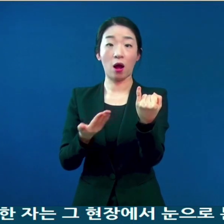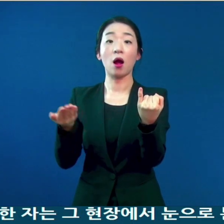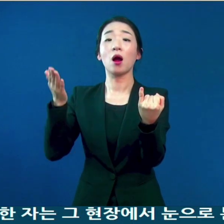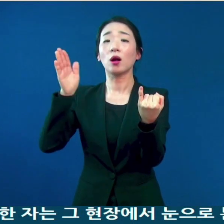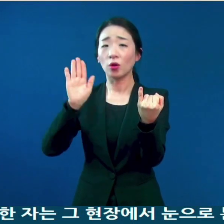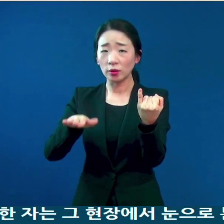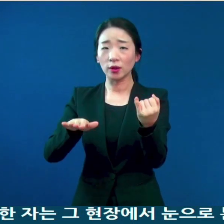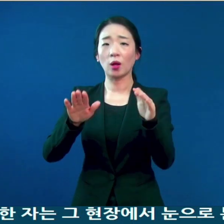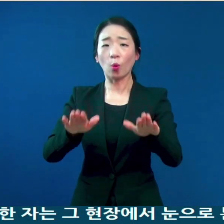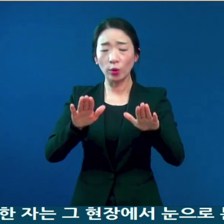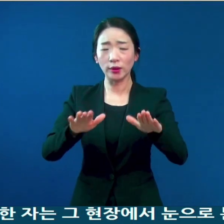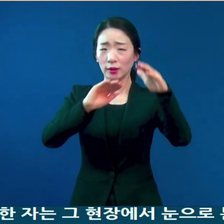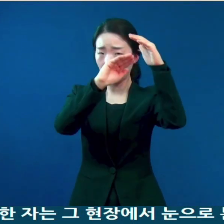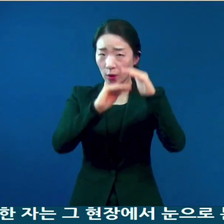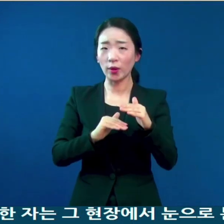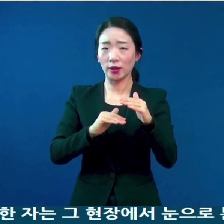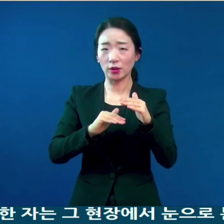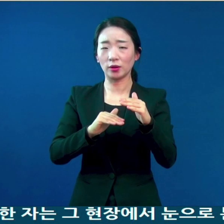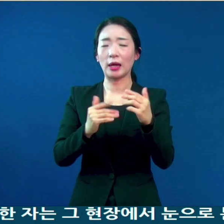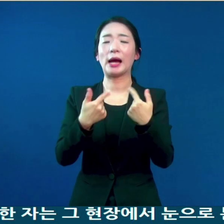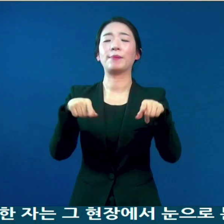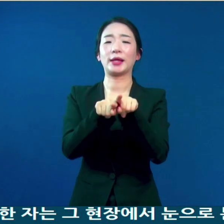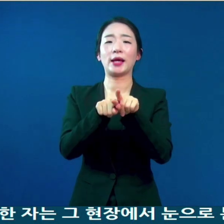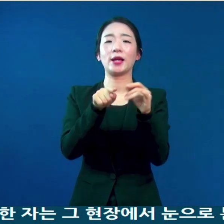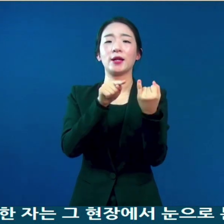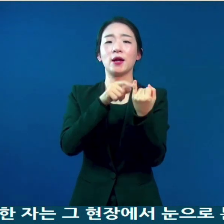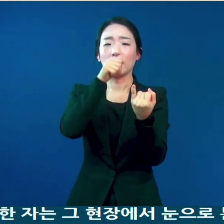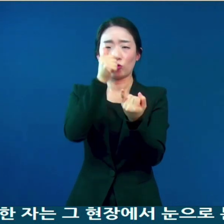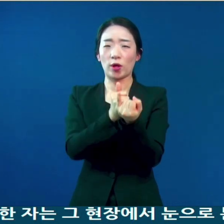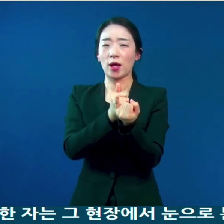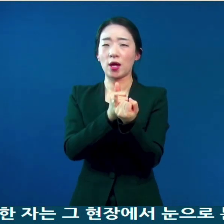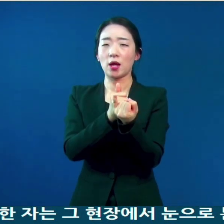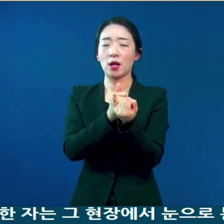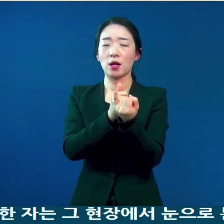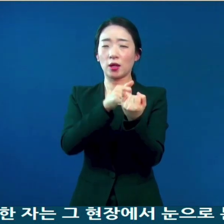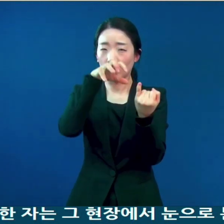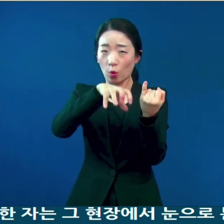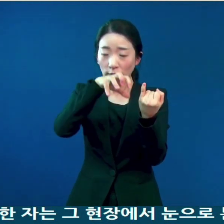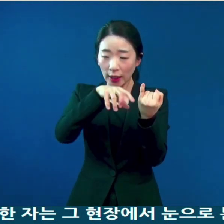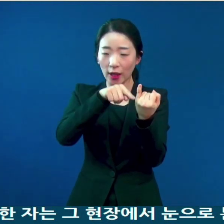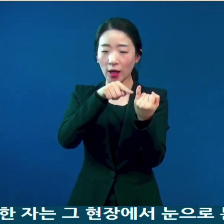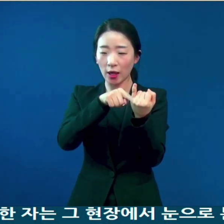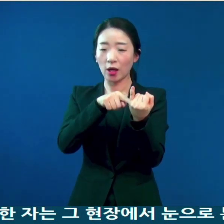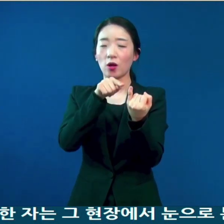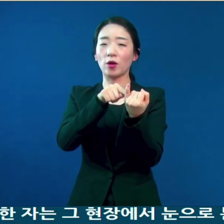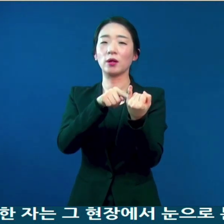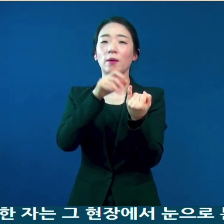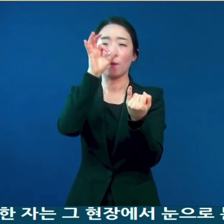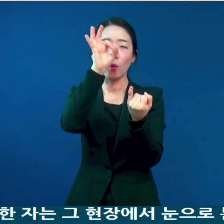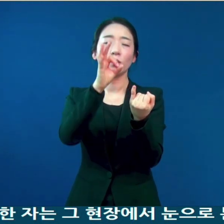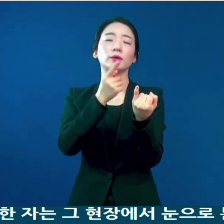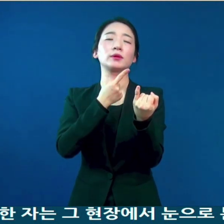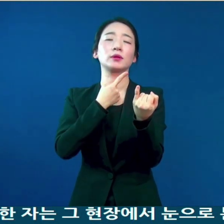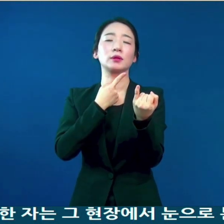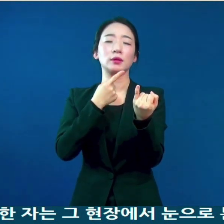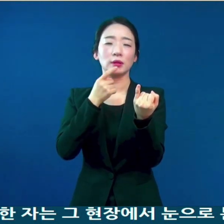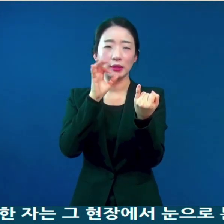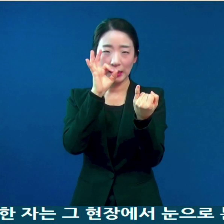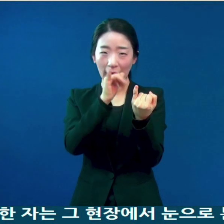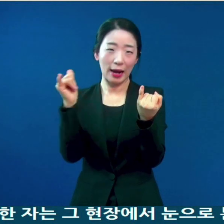본문에 없는 듯합니다. 서기관과 바리새인이 그저 이 여인을 데려다가